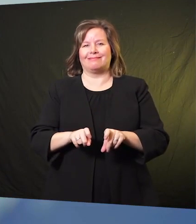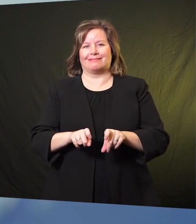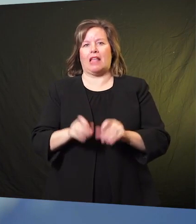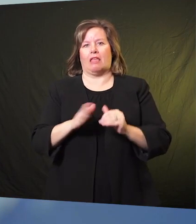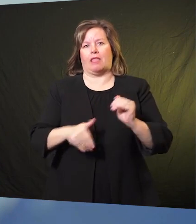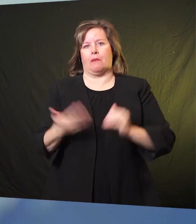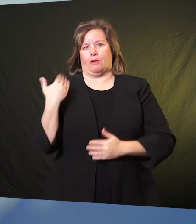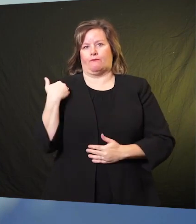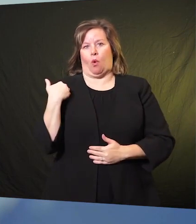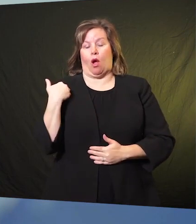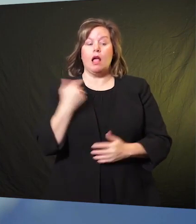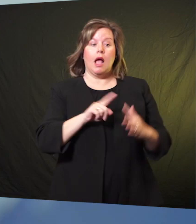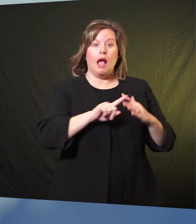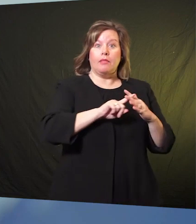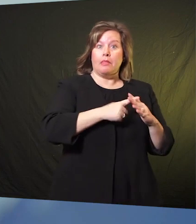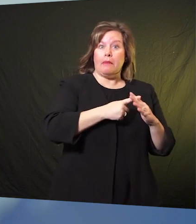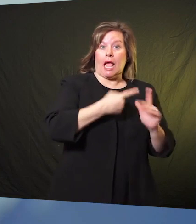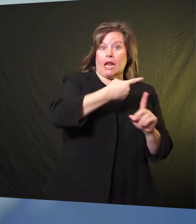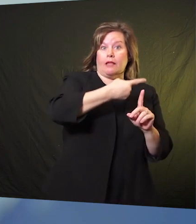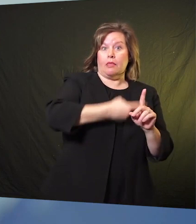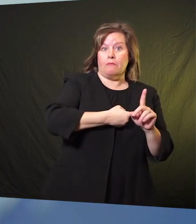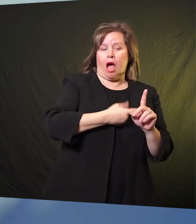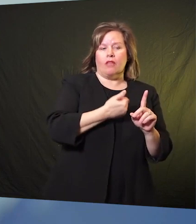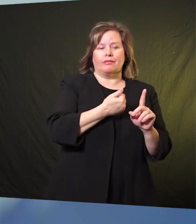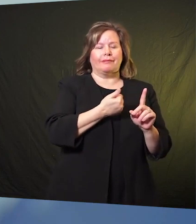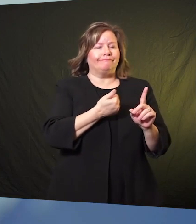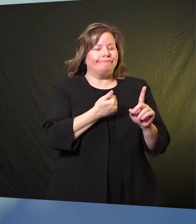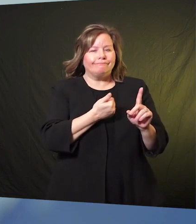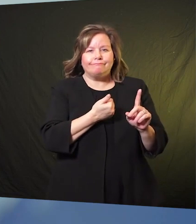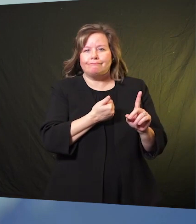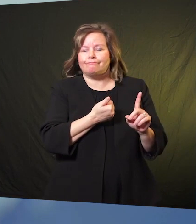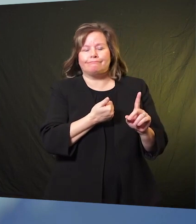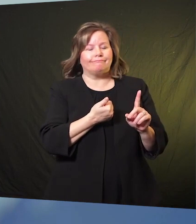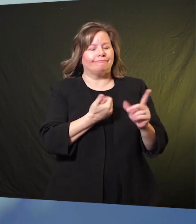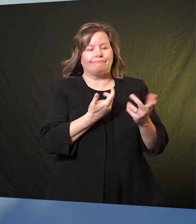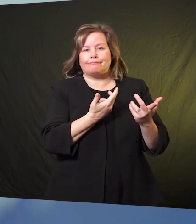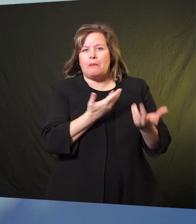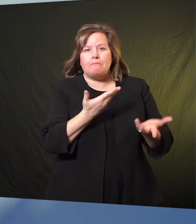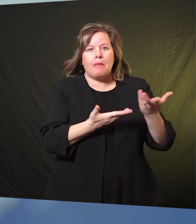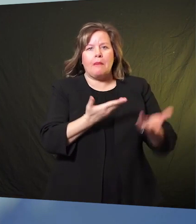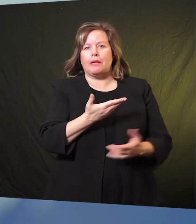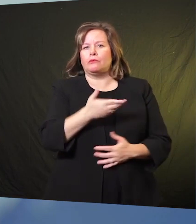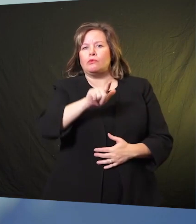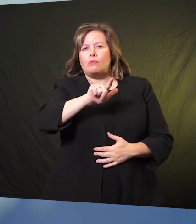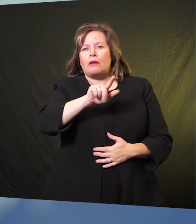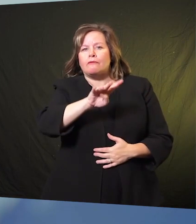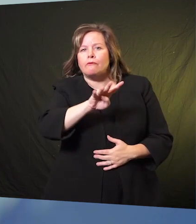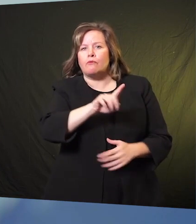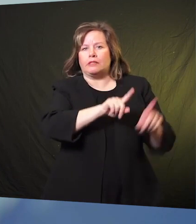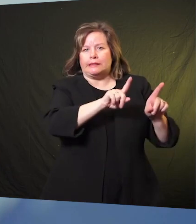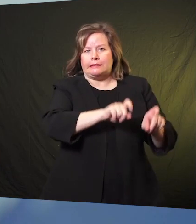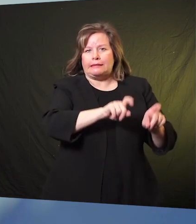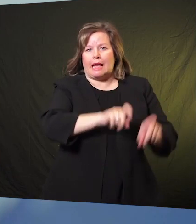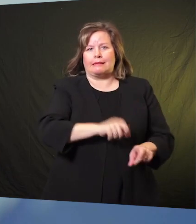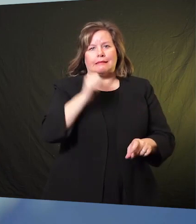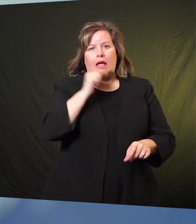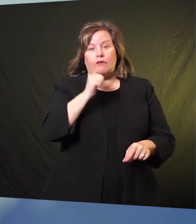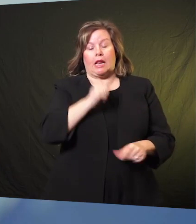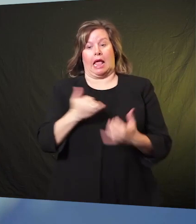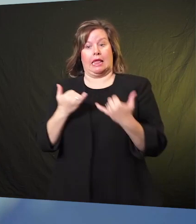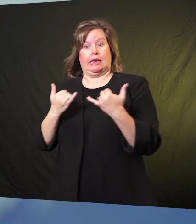docenas de pruebas que se hacían a diario ahora estamos en un punto en el que cientos de pruebas se realizan a diario